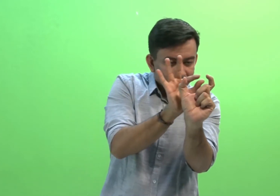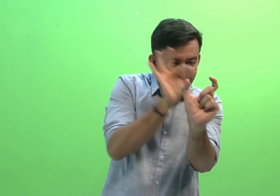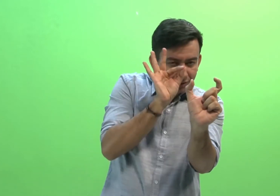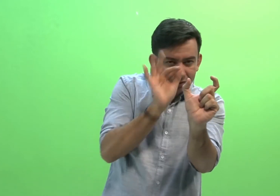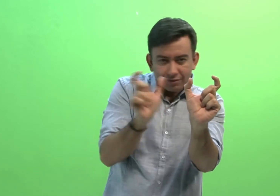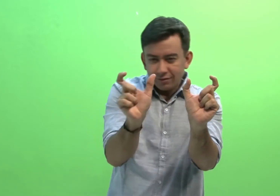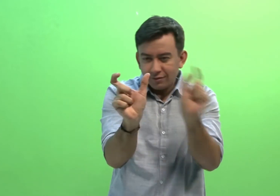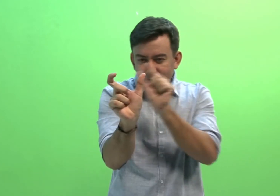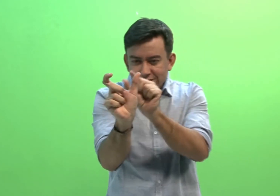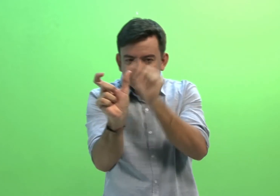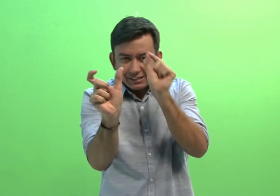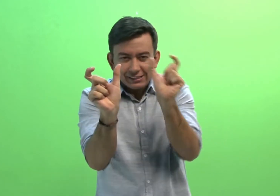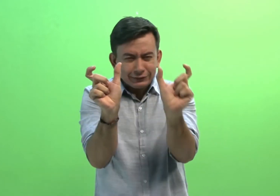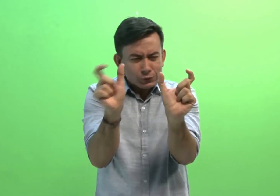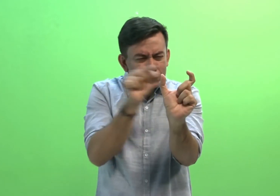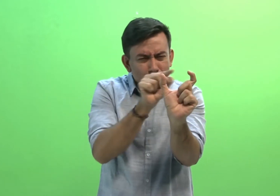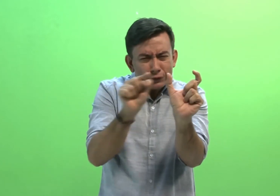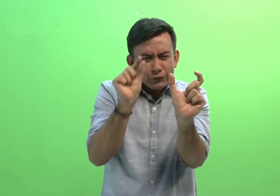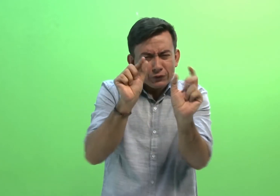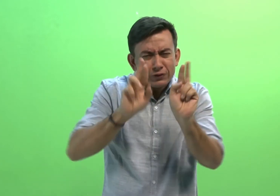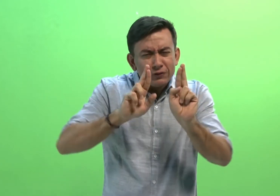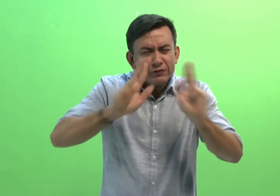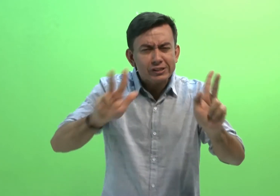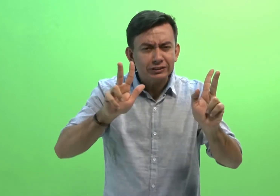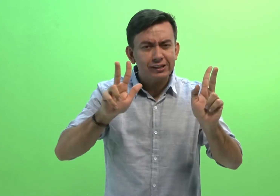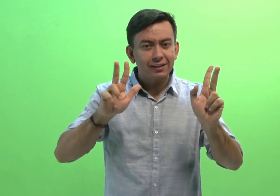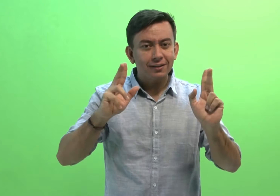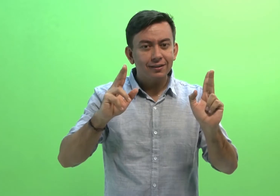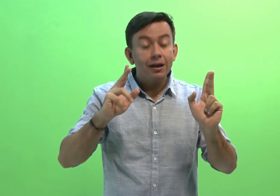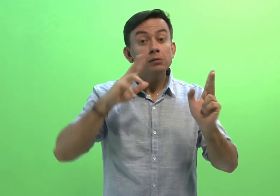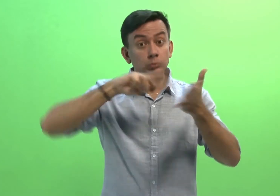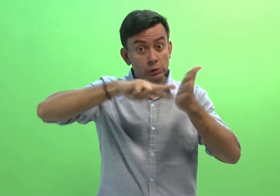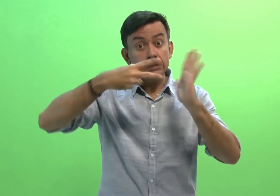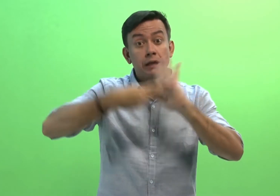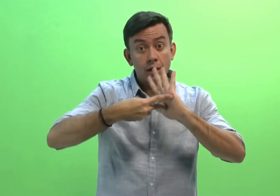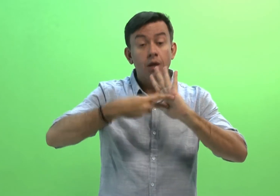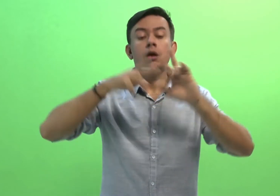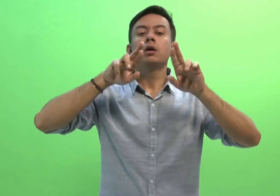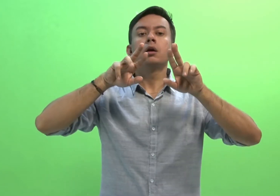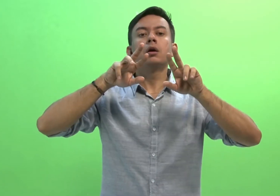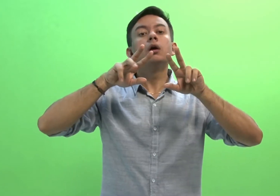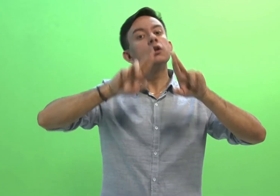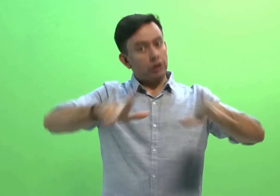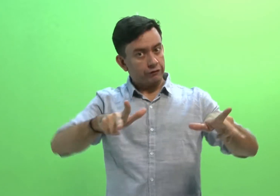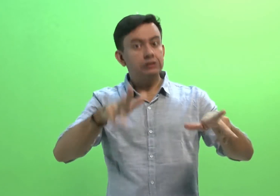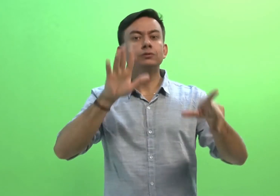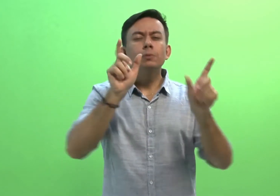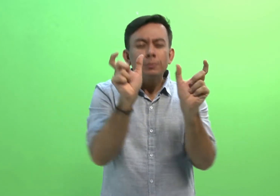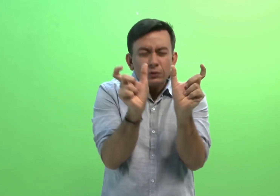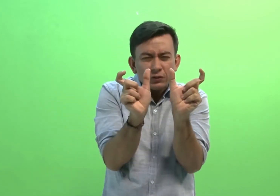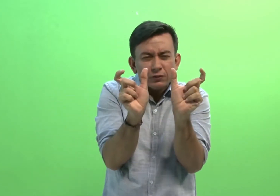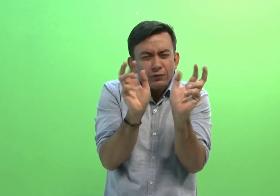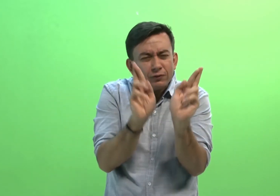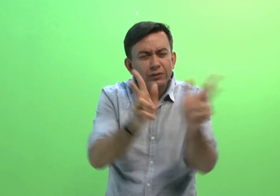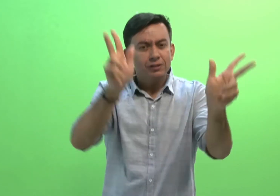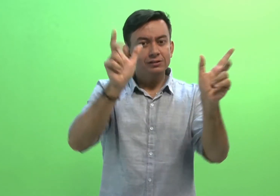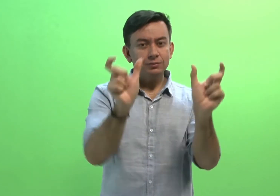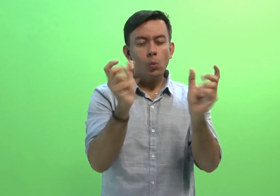composta, quando você tira uma única sílaba, quando tem uma única diferença. São